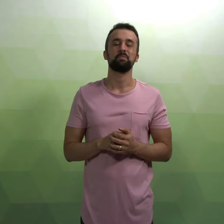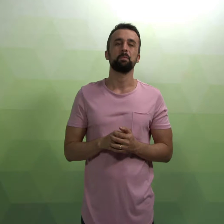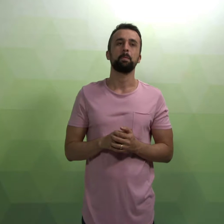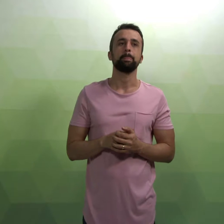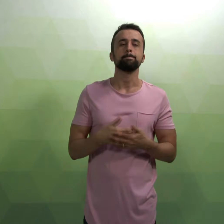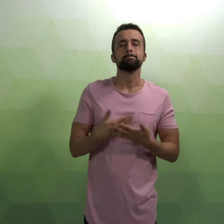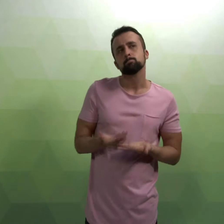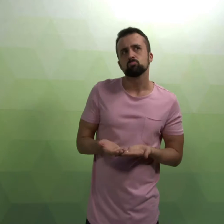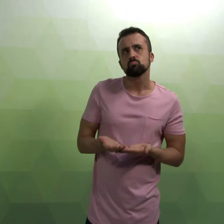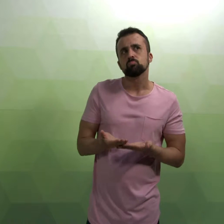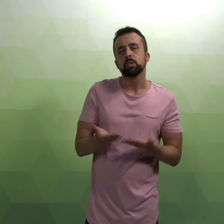Continuando.